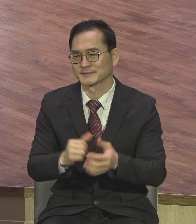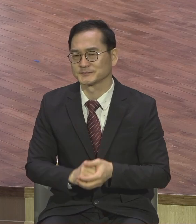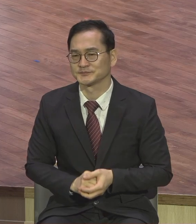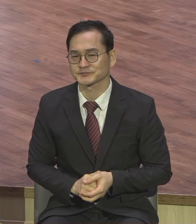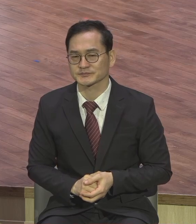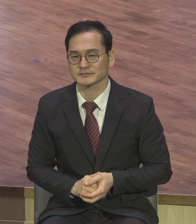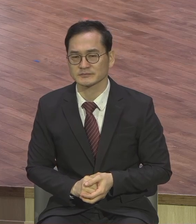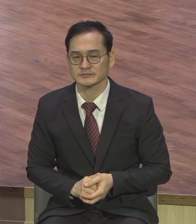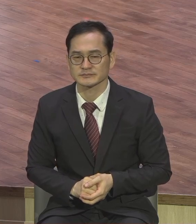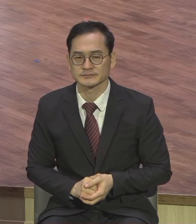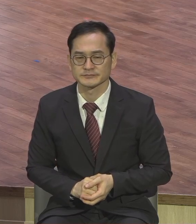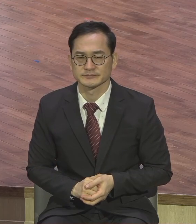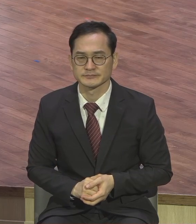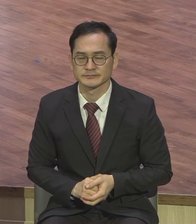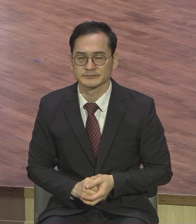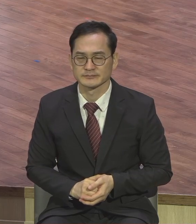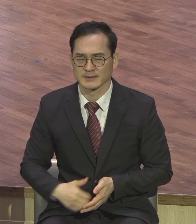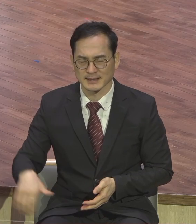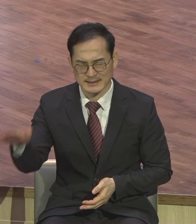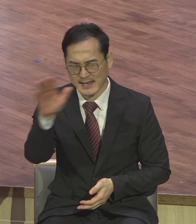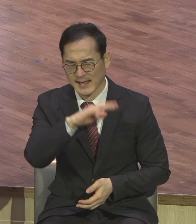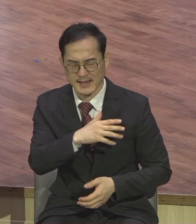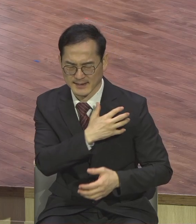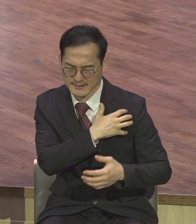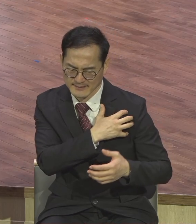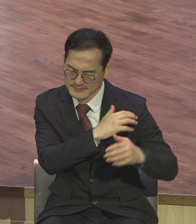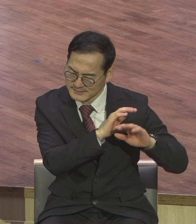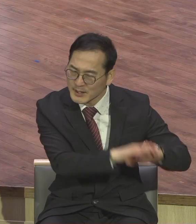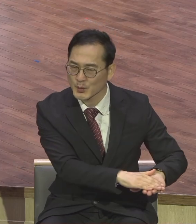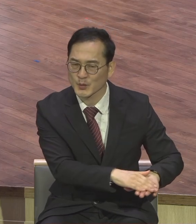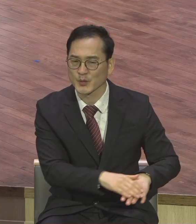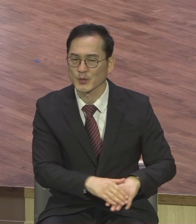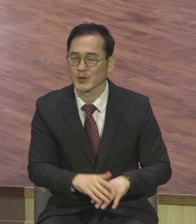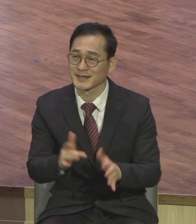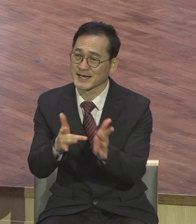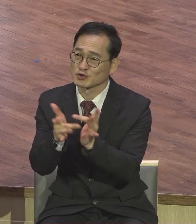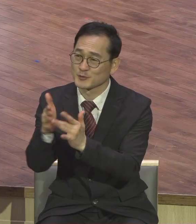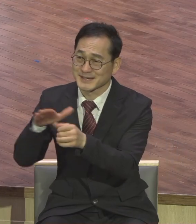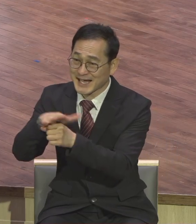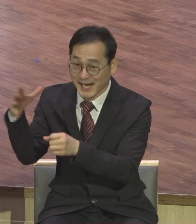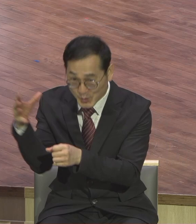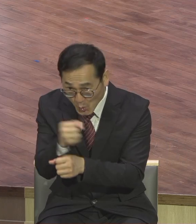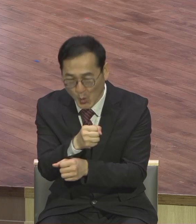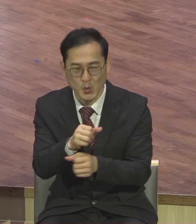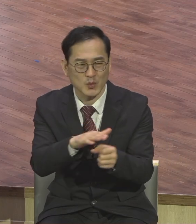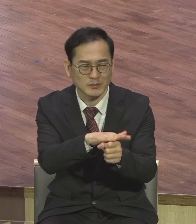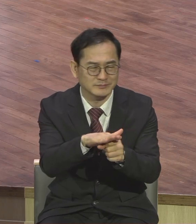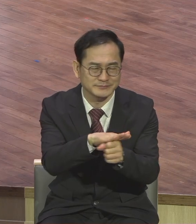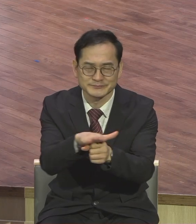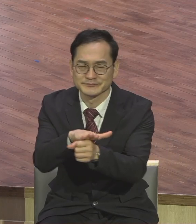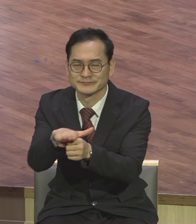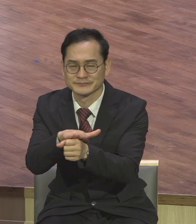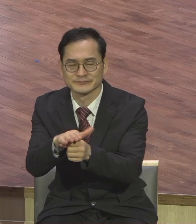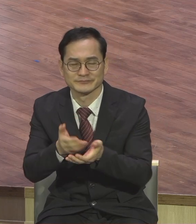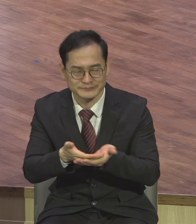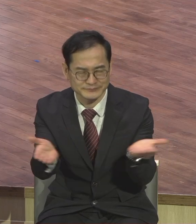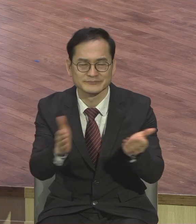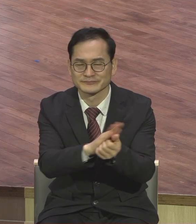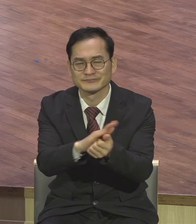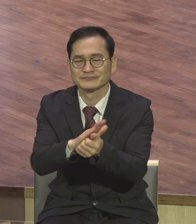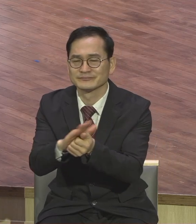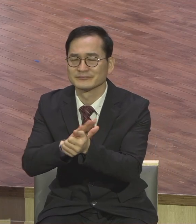다 내려놓고 예수 그리스도의 사랑으로 접근하시기 바랍니다.